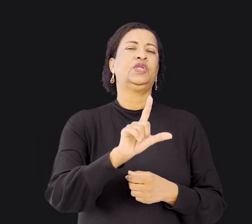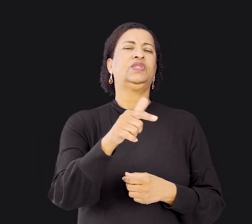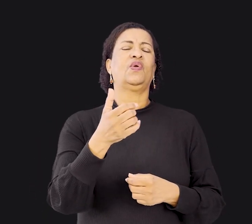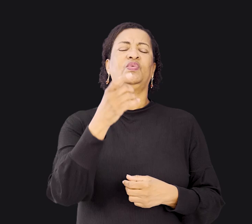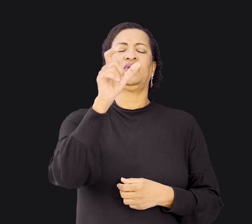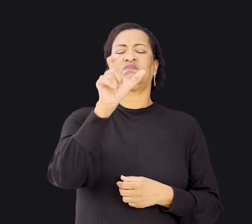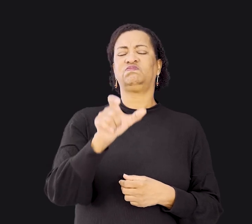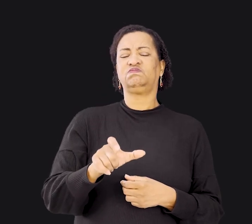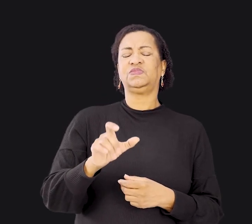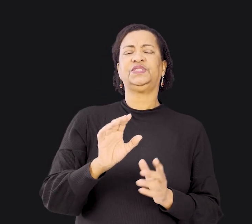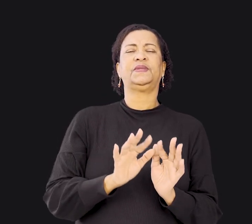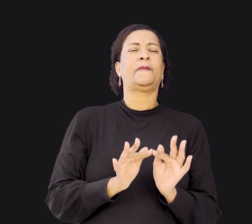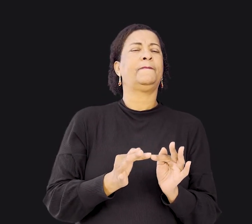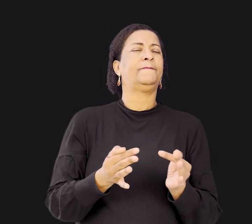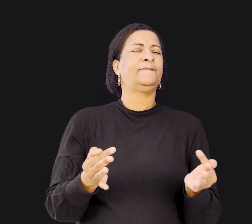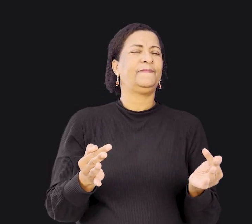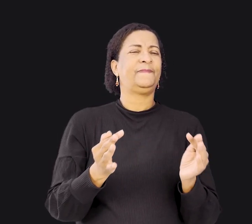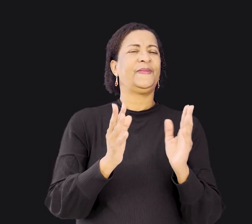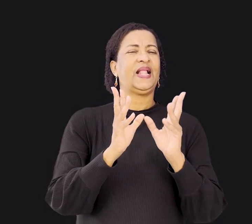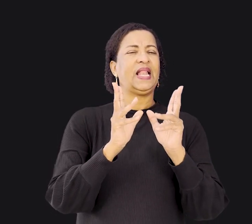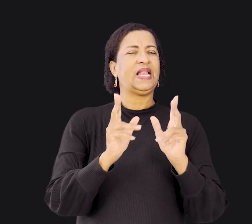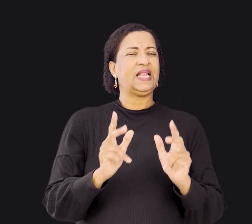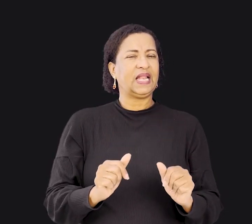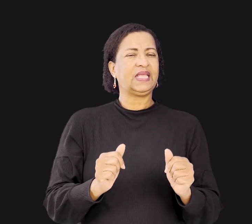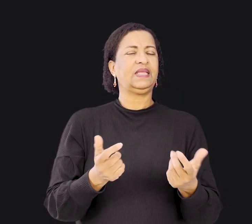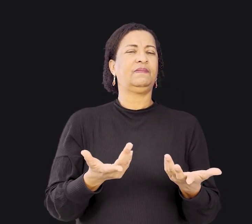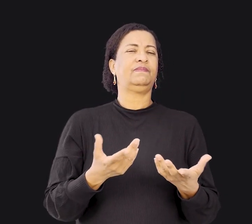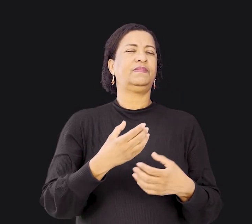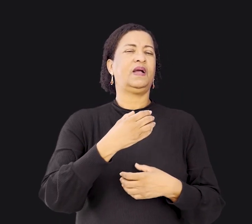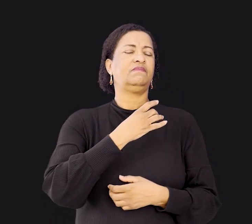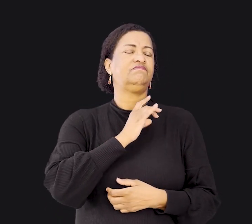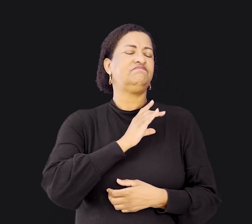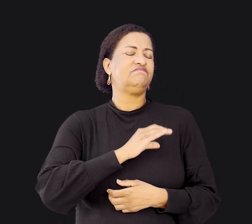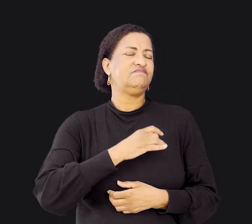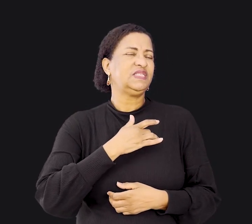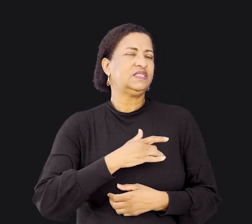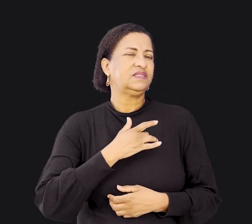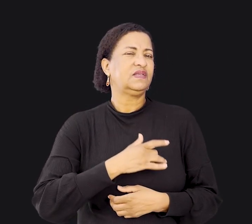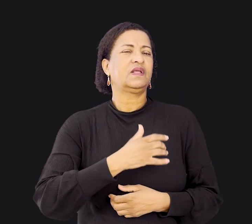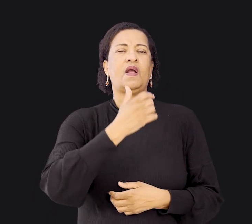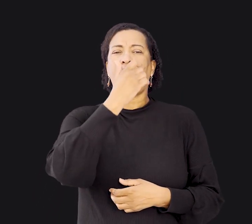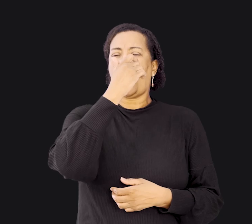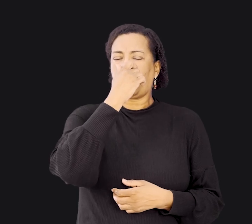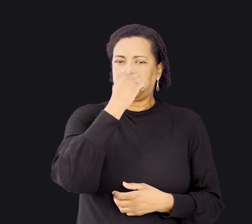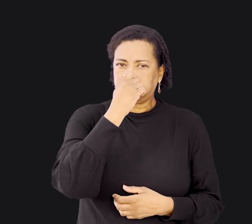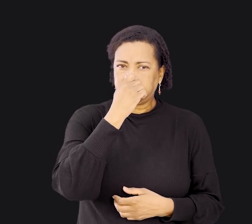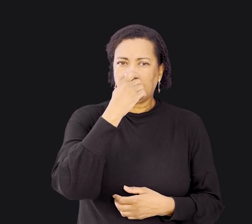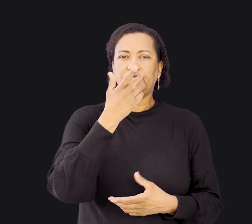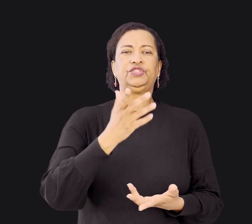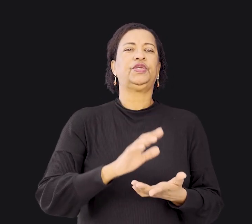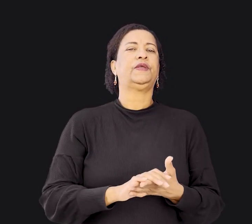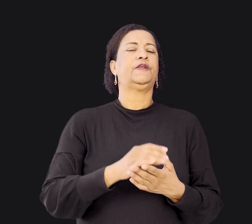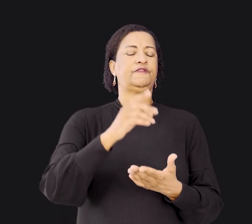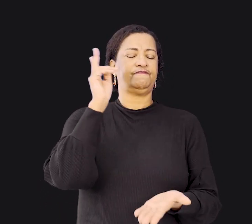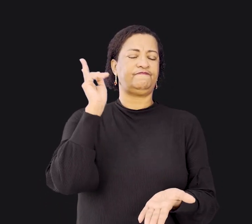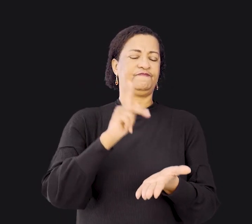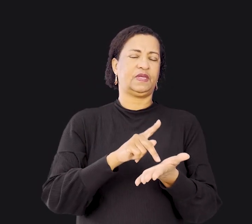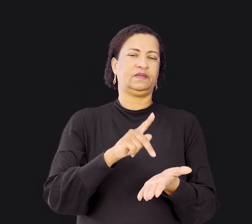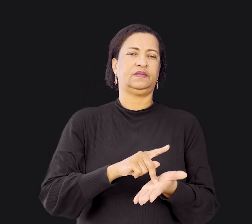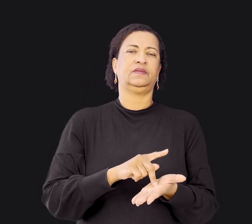é pura, pacífica, cheia de misericórdia e de bons frutos, imparcial e sincera.